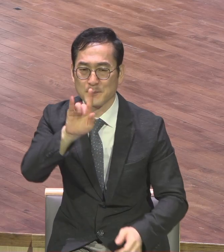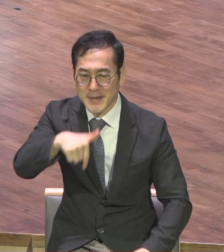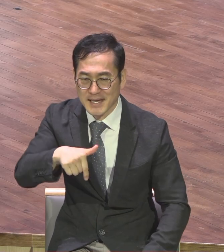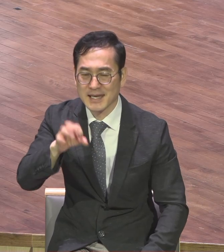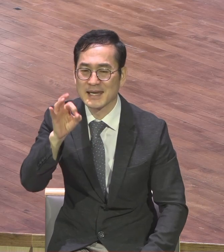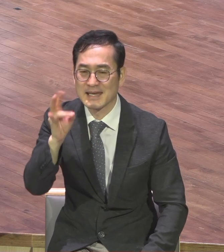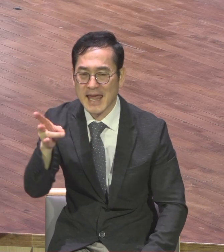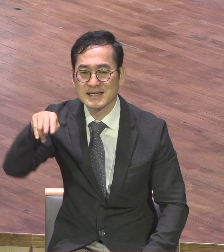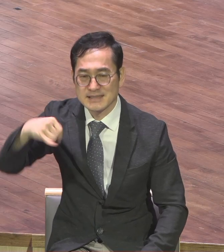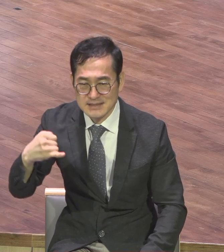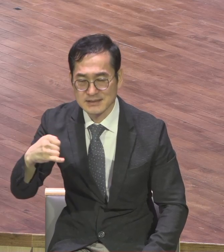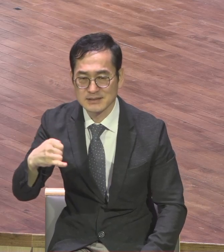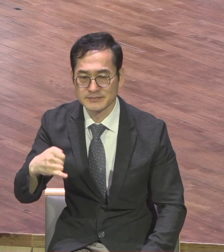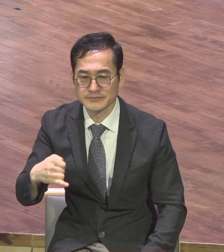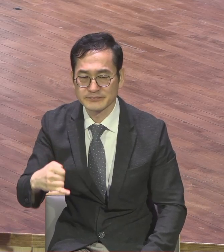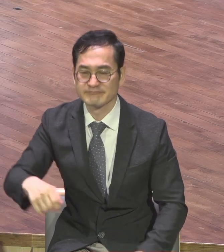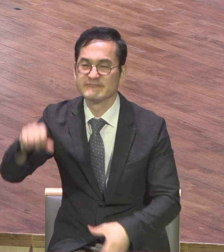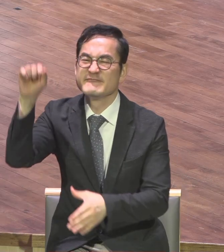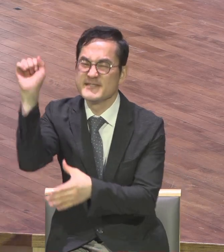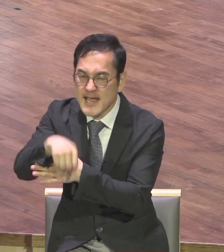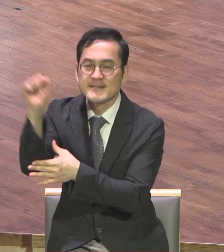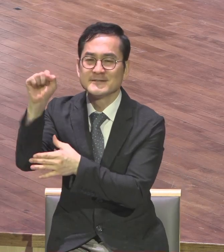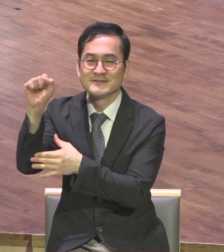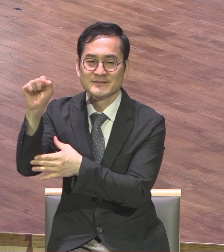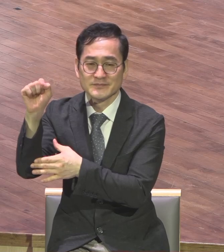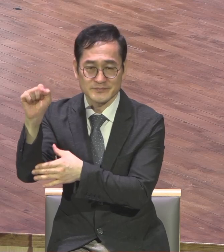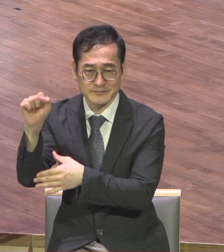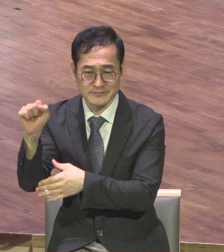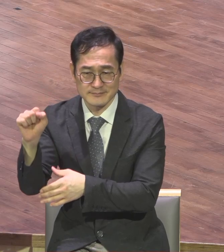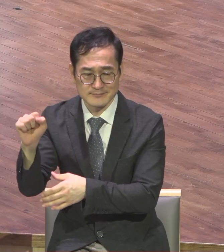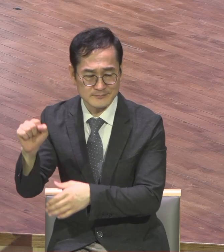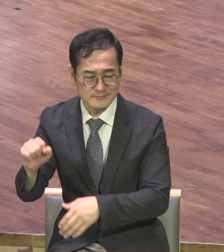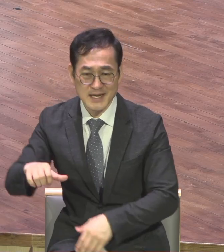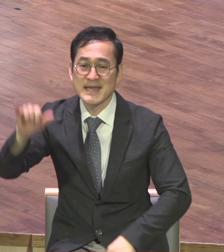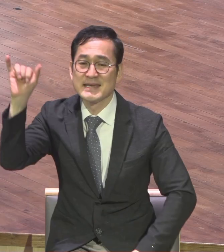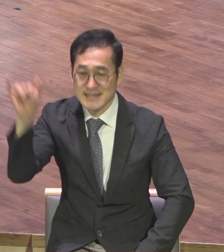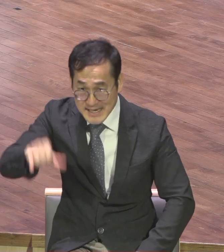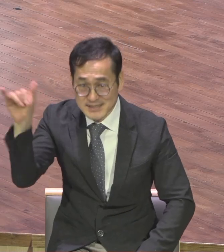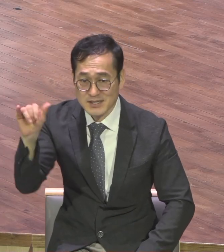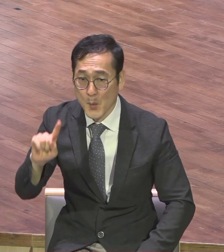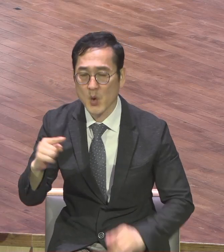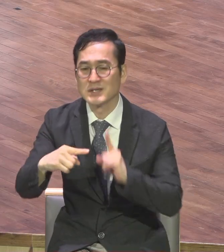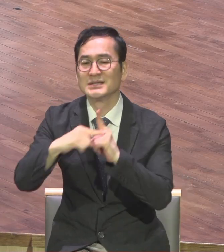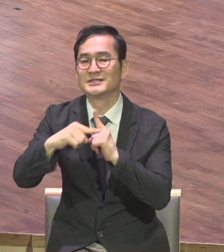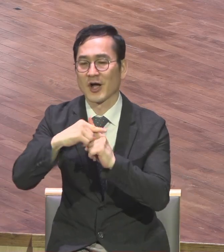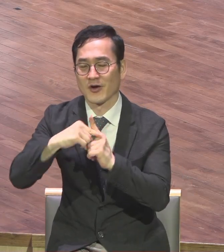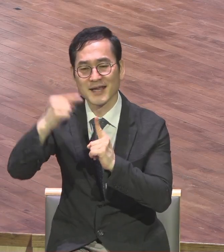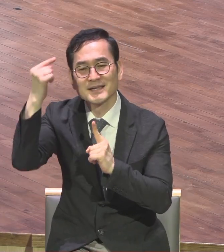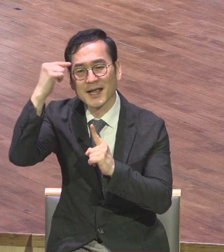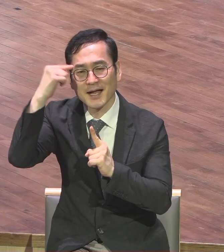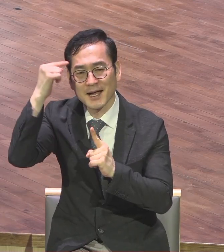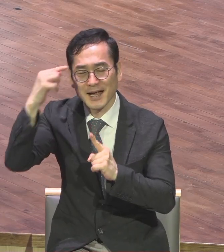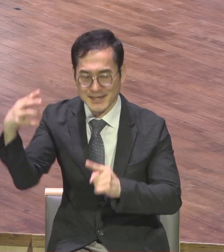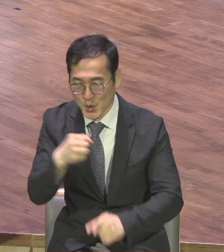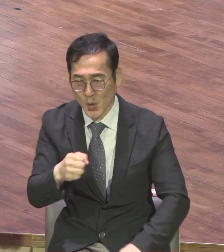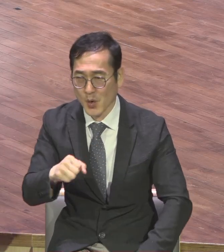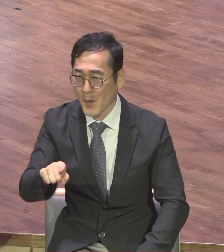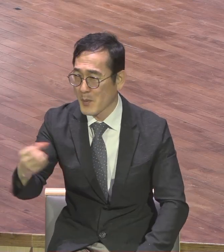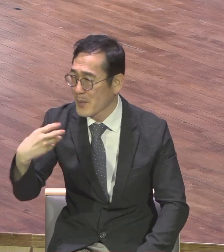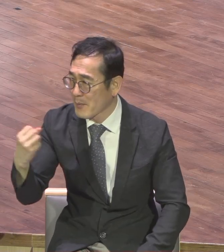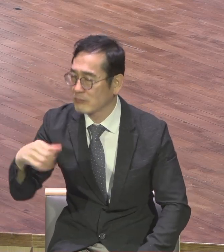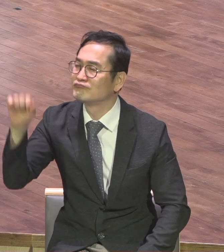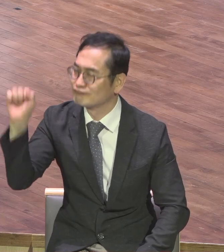예스. 이 빅 예스를 외치고 사는 사람, 다시 말하면 긍정의 사람은